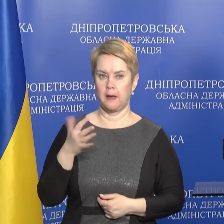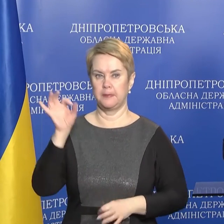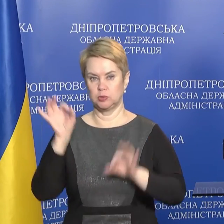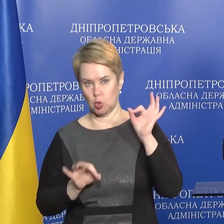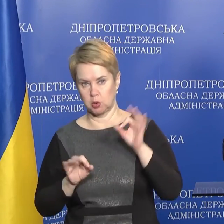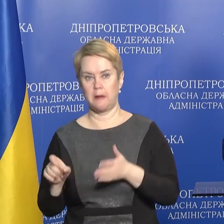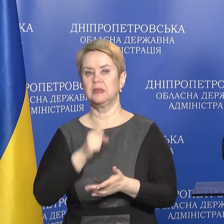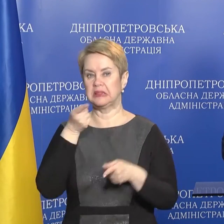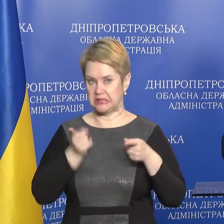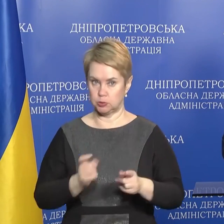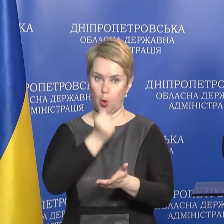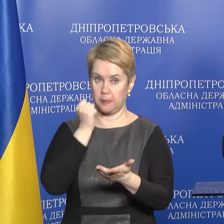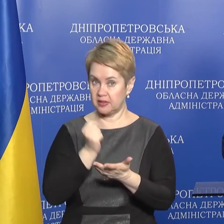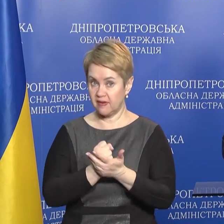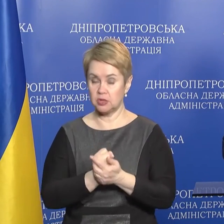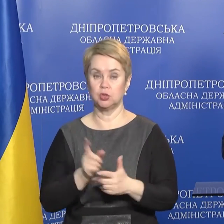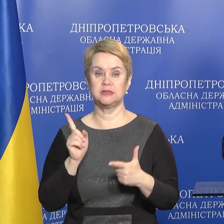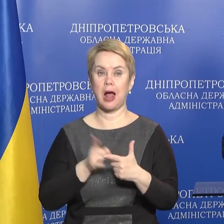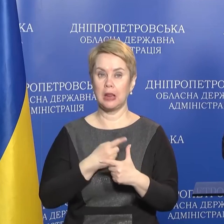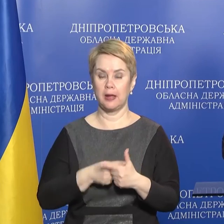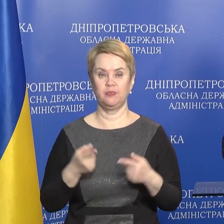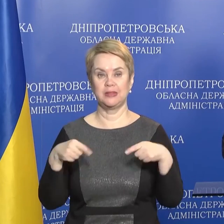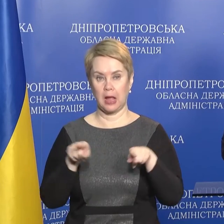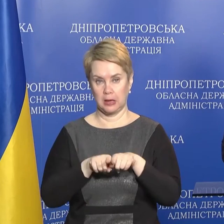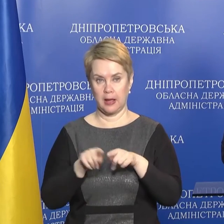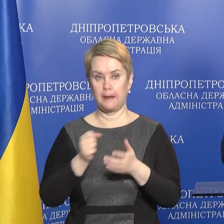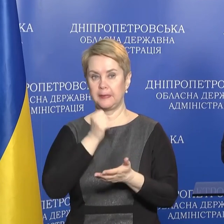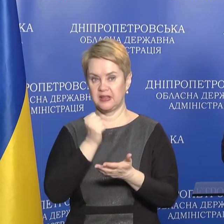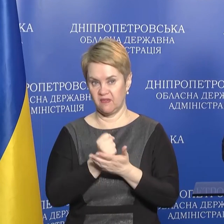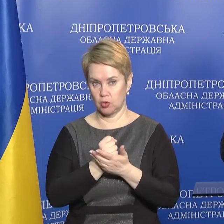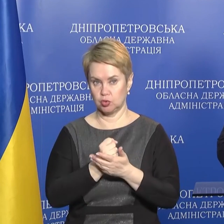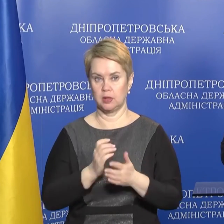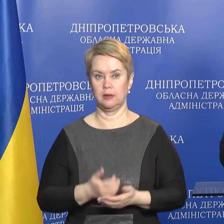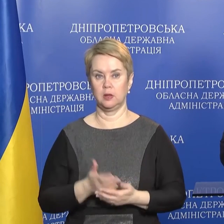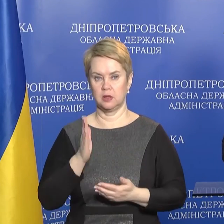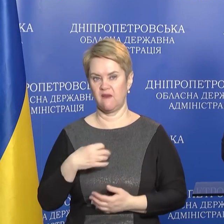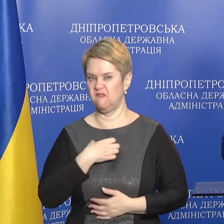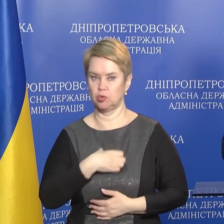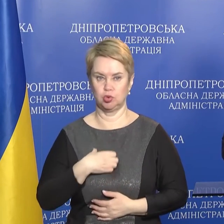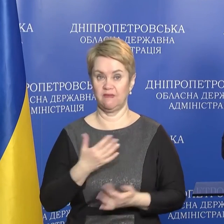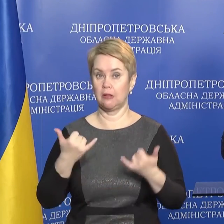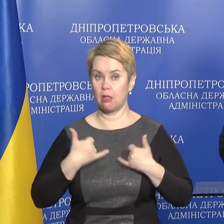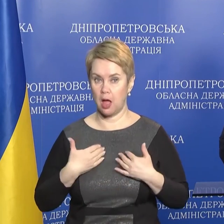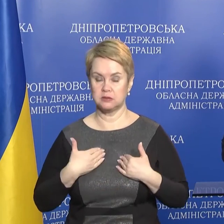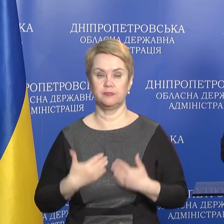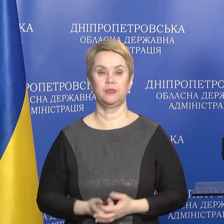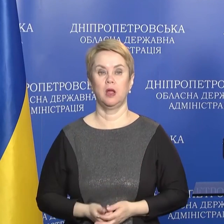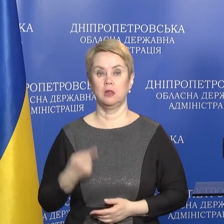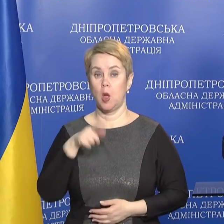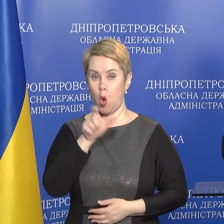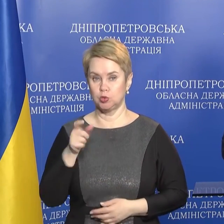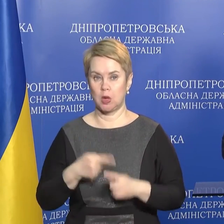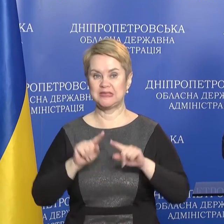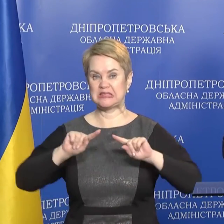1-1,5% дійсно підтверджується, але такі підтвердження, вони є також дуже важливі для нас. Ті особи,